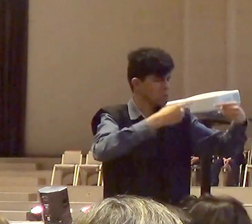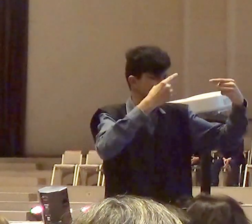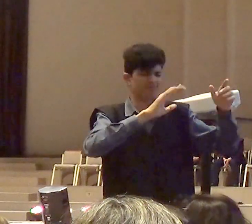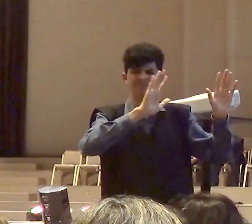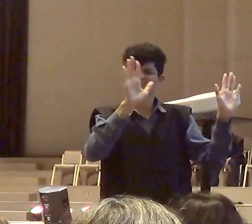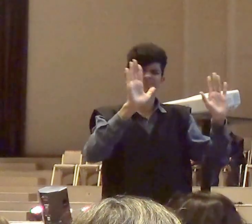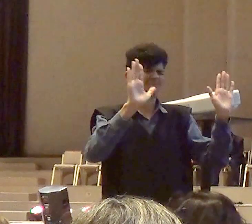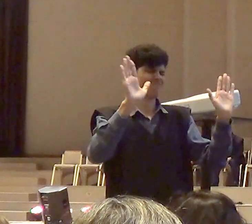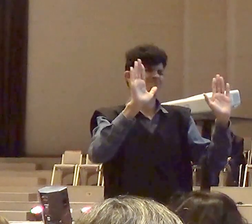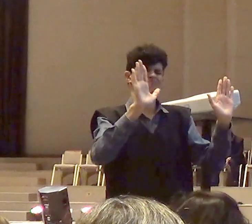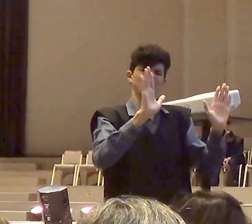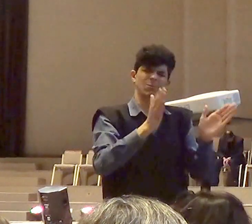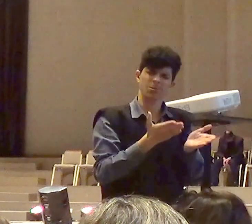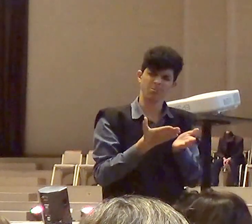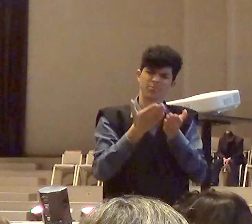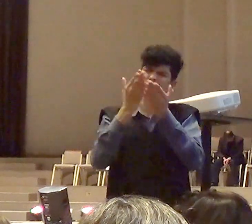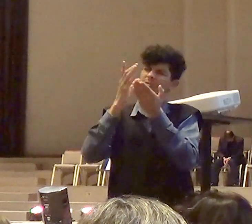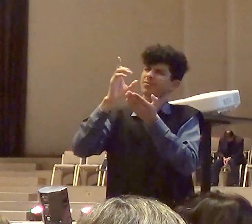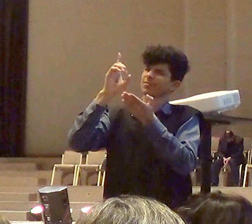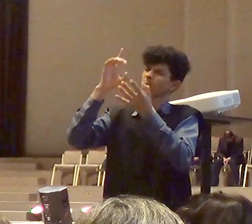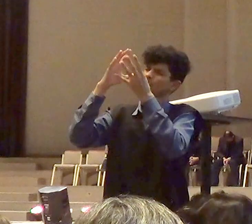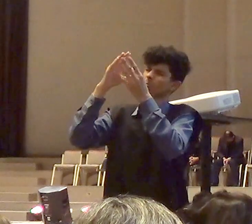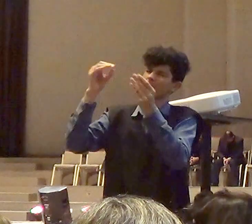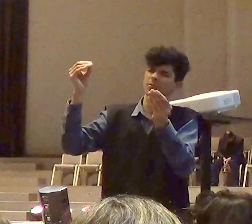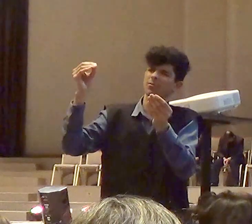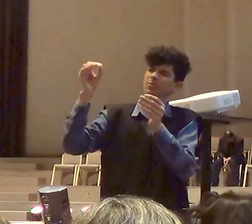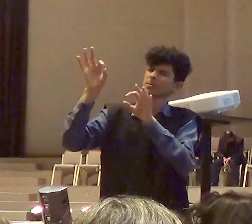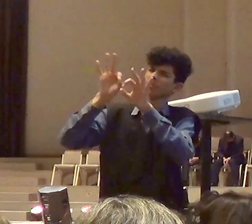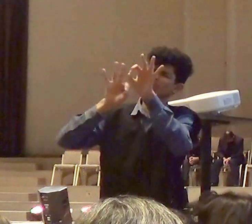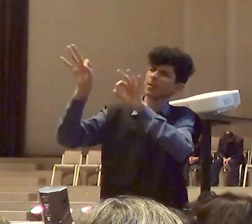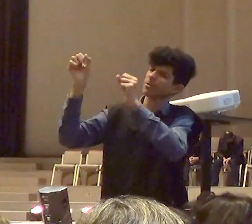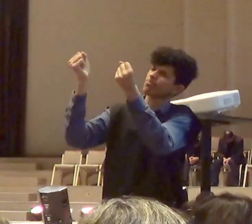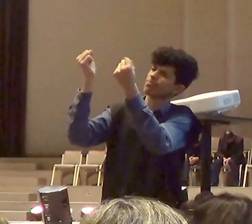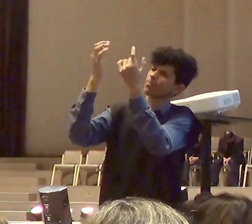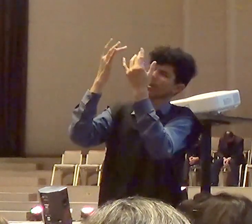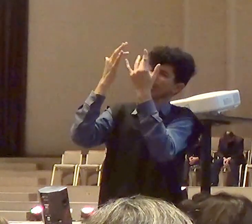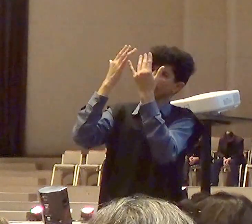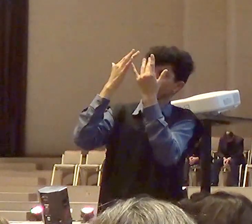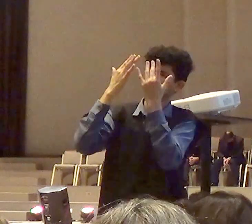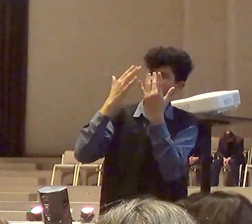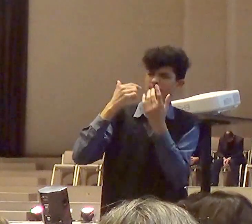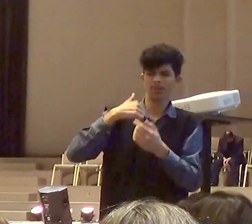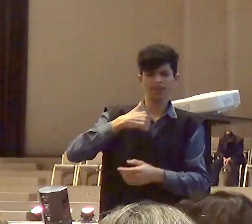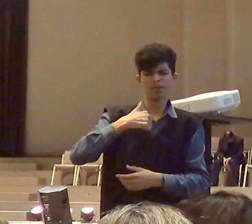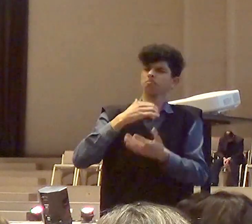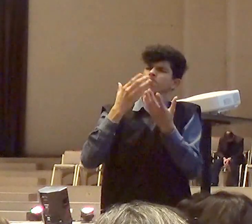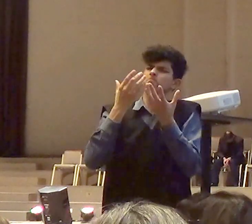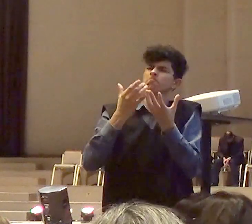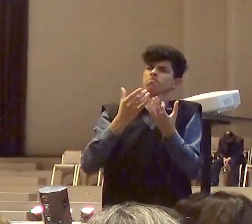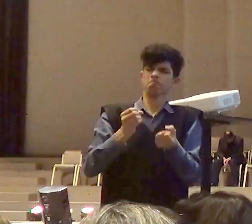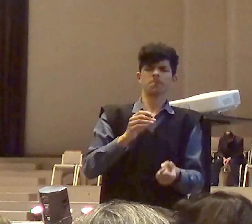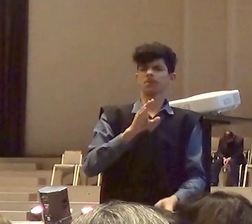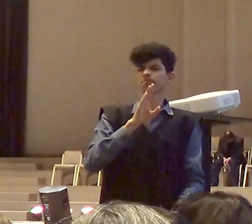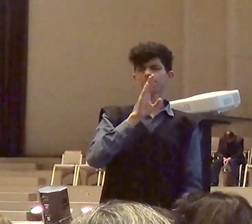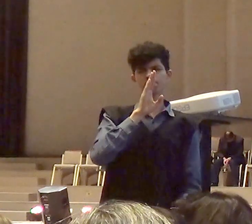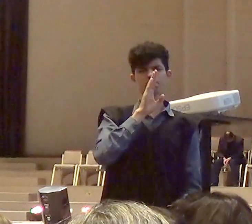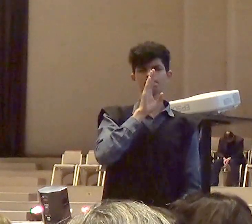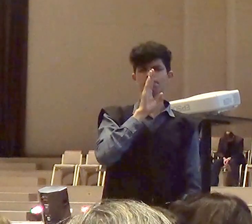porque eu creio que o Senhor tem o melhor para mim e eu vou me colocar debaixo da tua autoridade